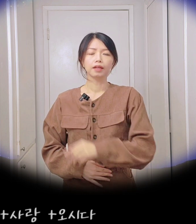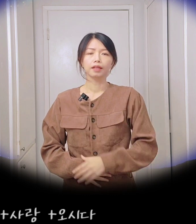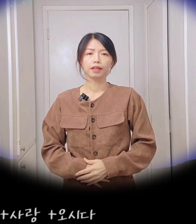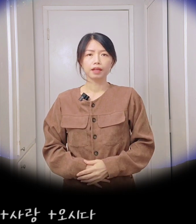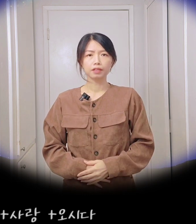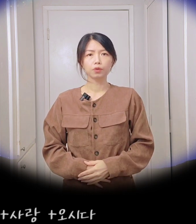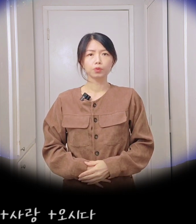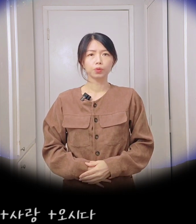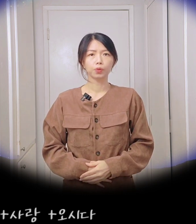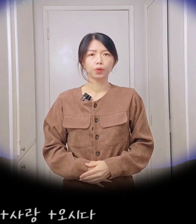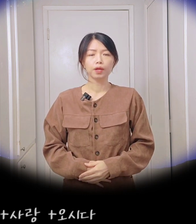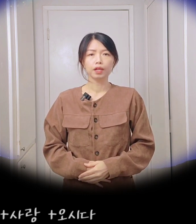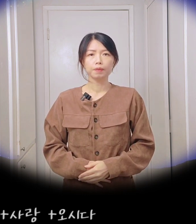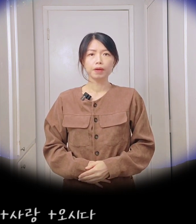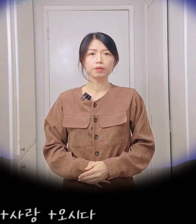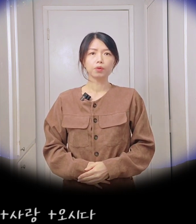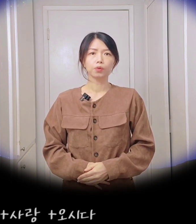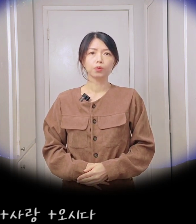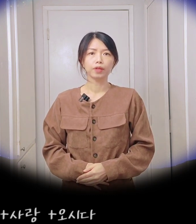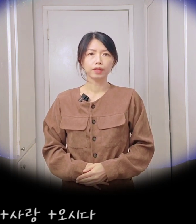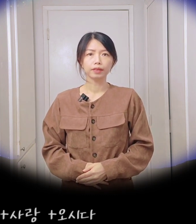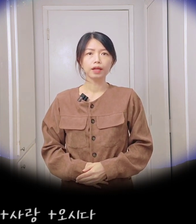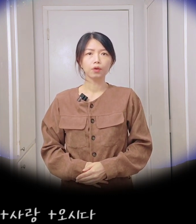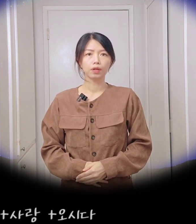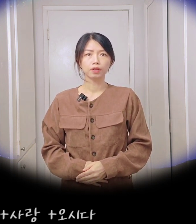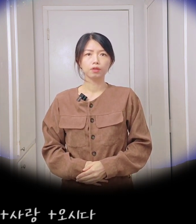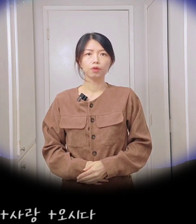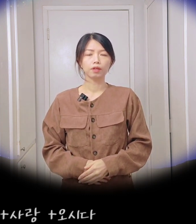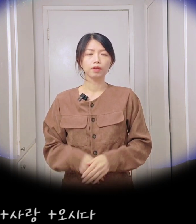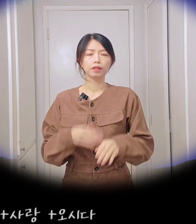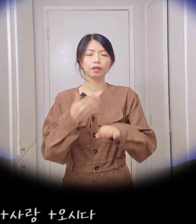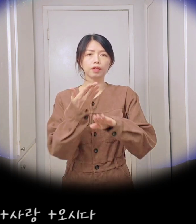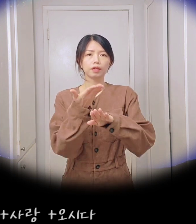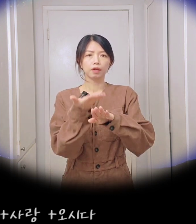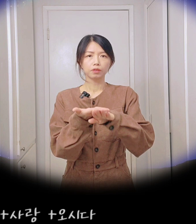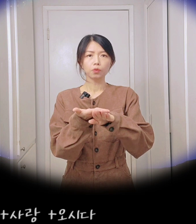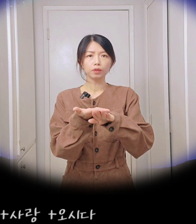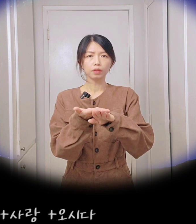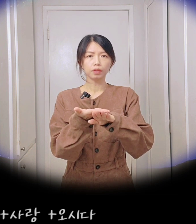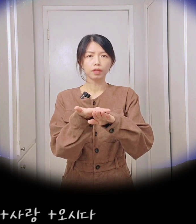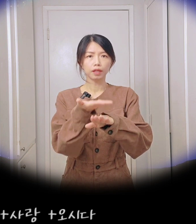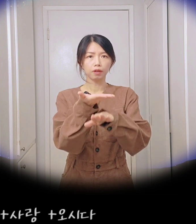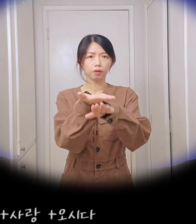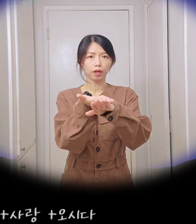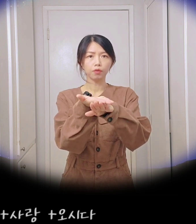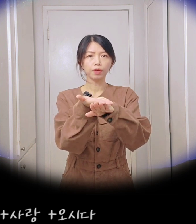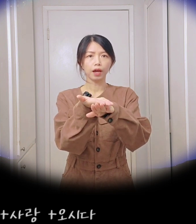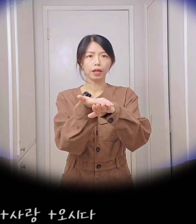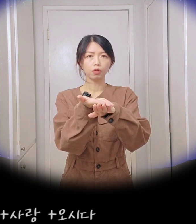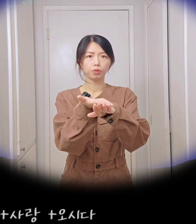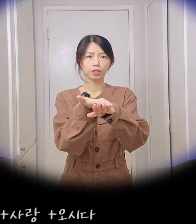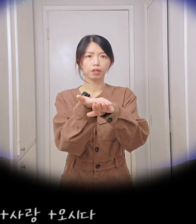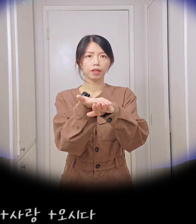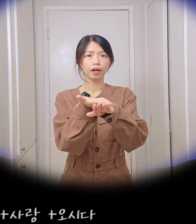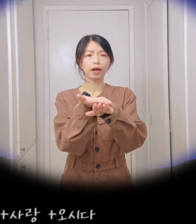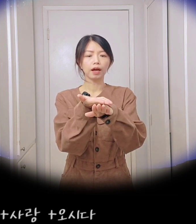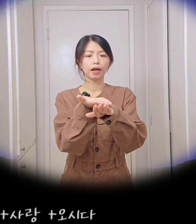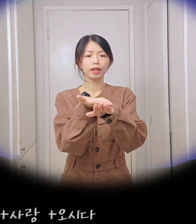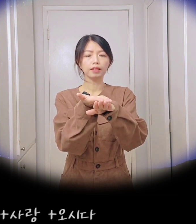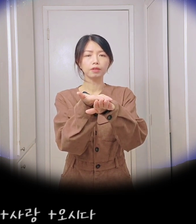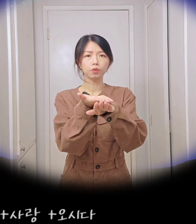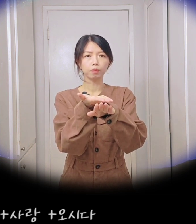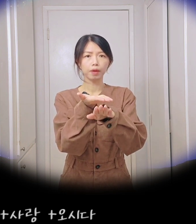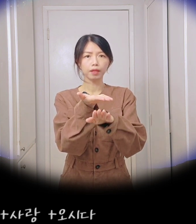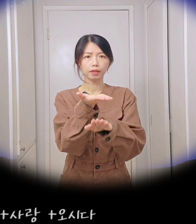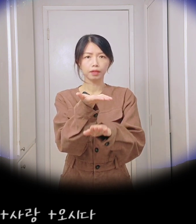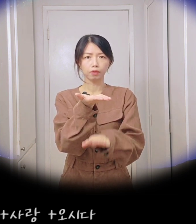가장 낮은 곳으로 일반적으로 낮다라고 하는 대수어는 손 등끼리 이렇게 위아래로 붙이셨다가 아래에